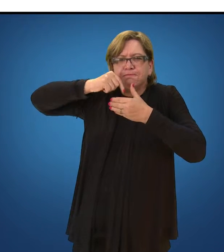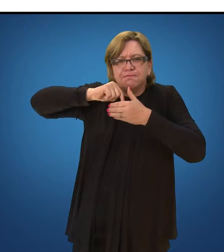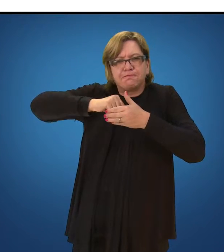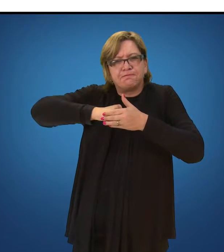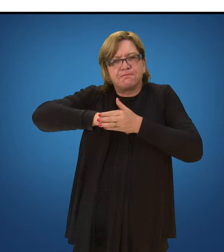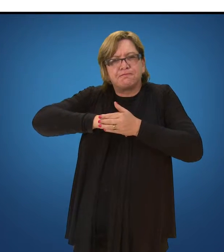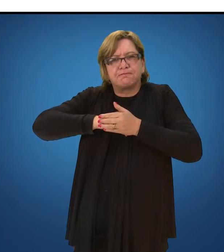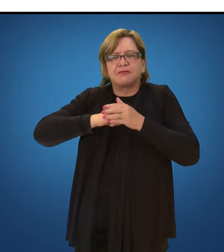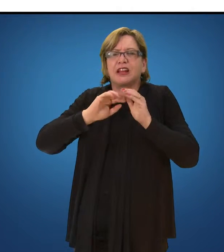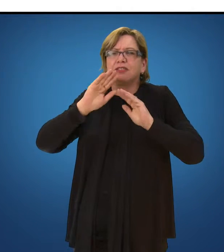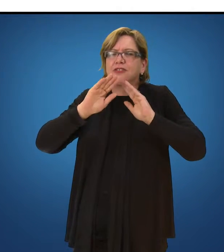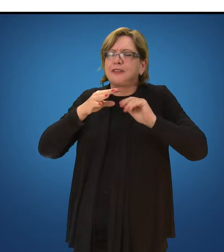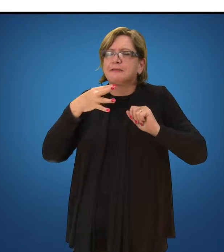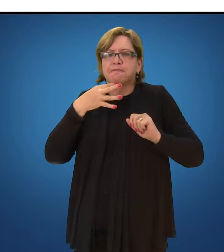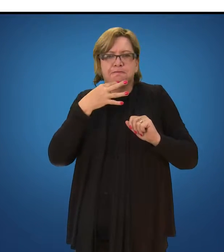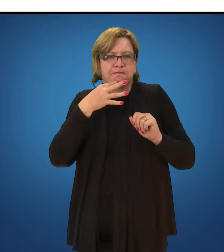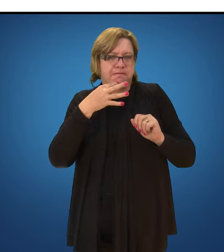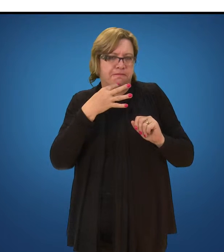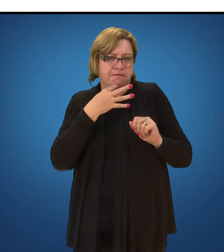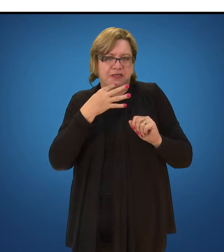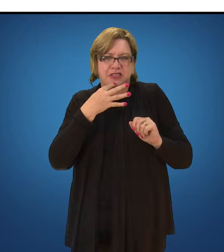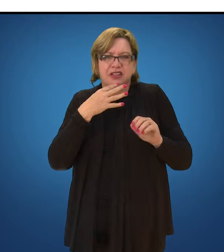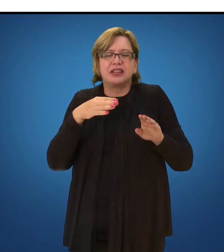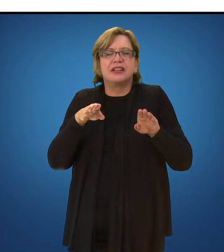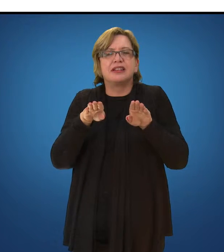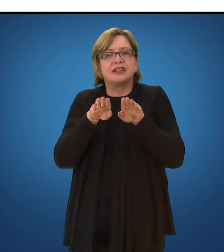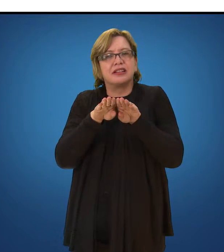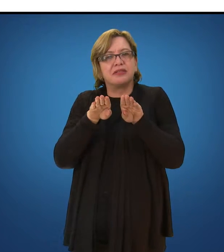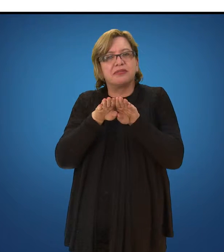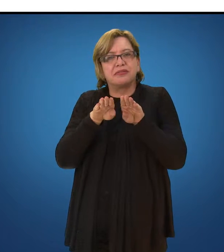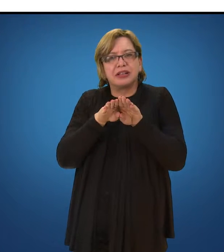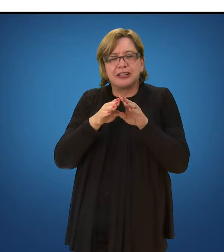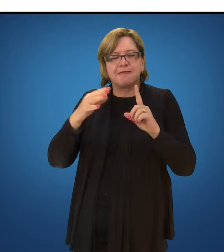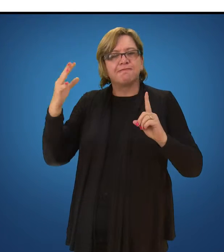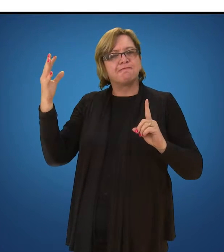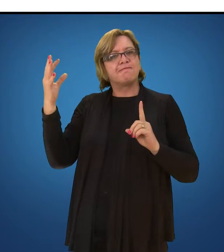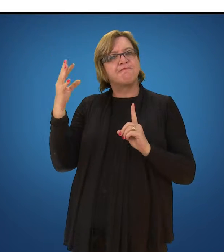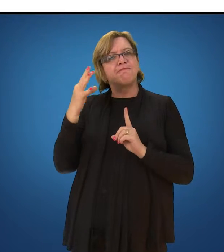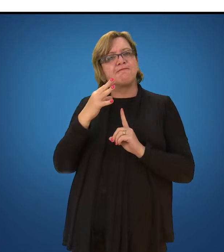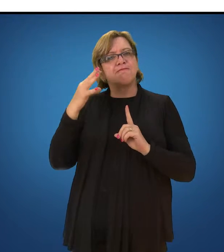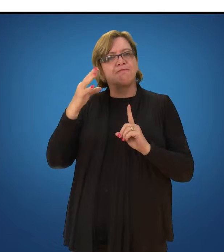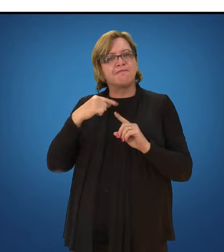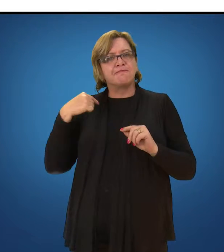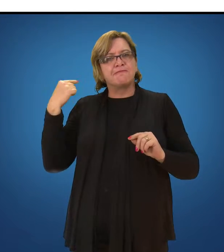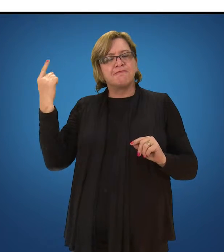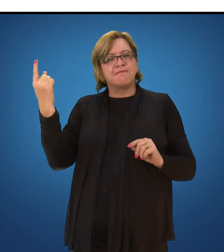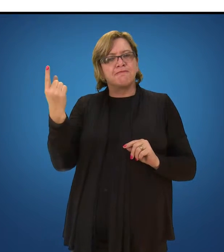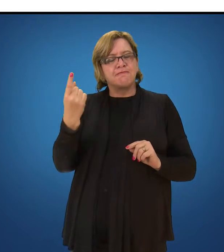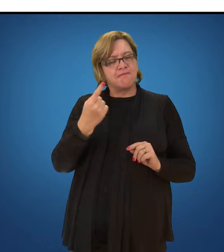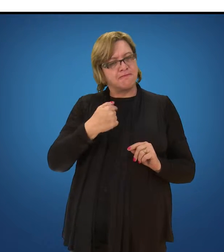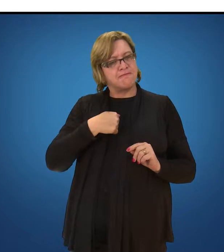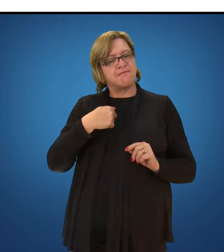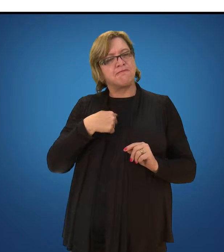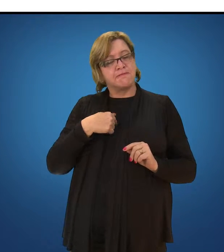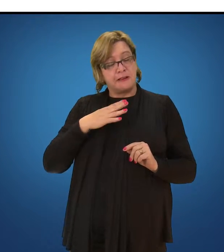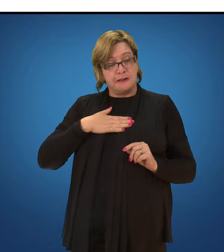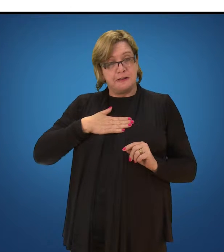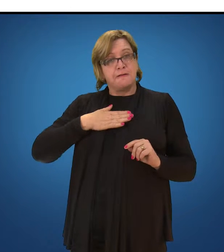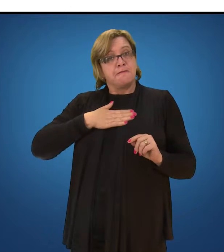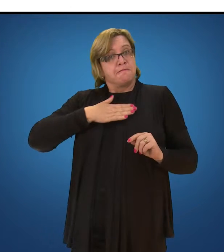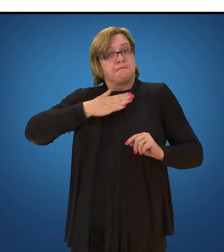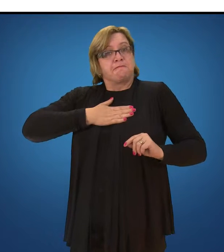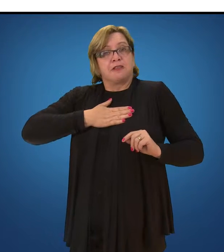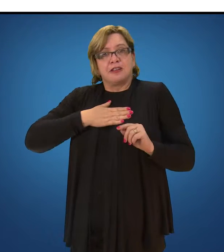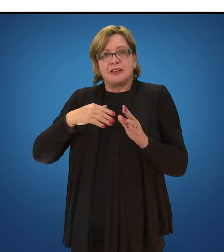está desconhecido para nós e mesmo assim influencia o nosso eu, influencia a